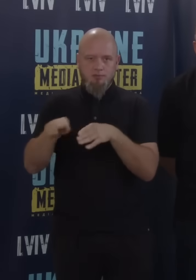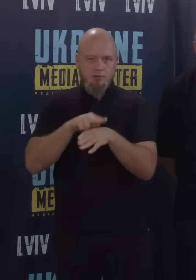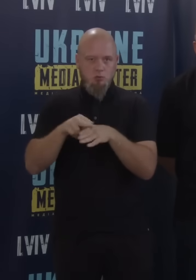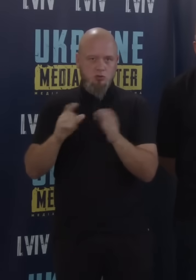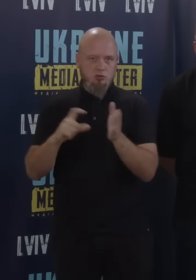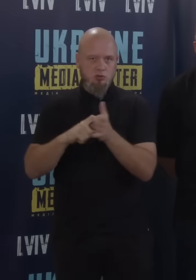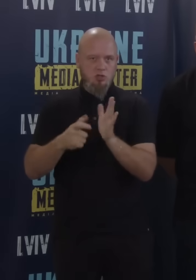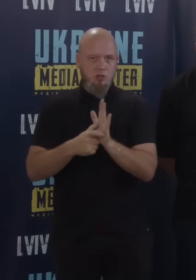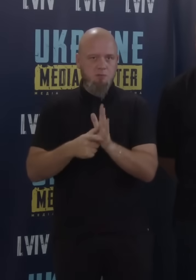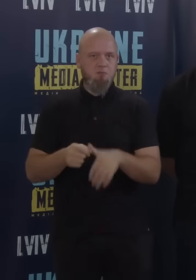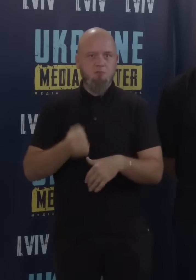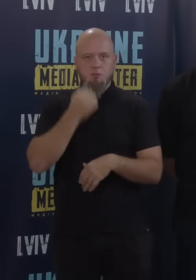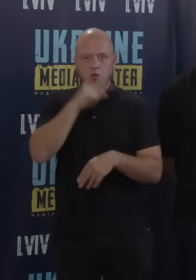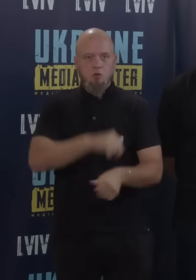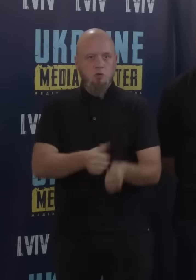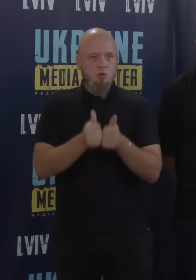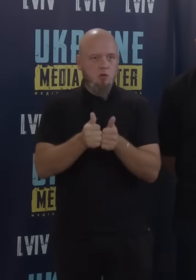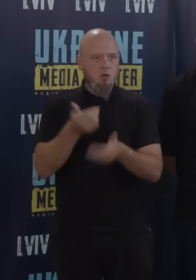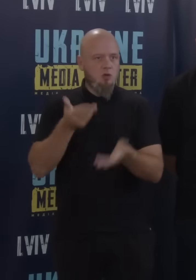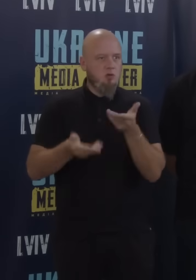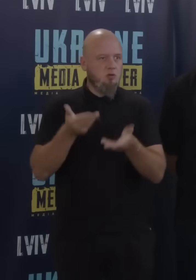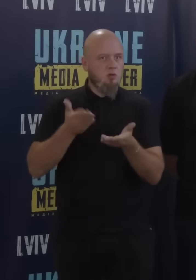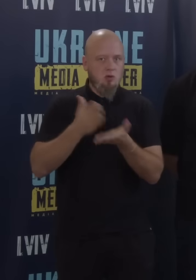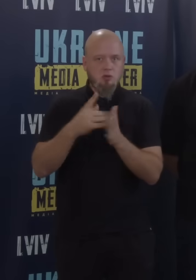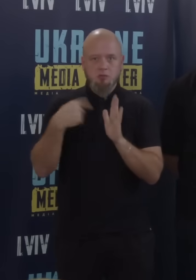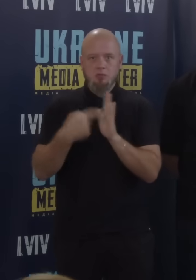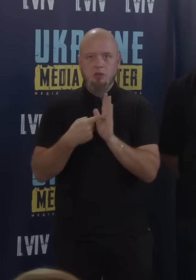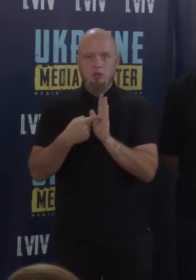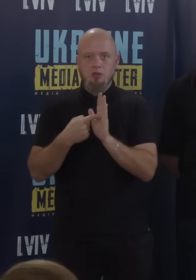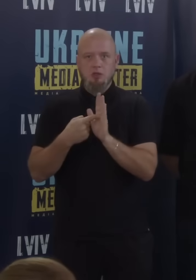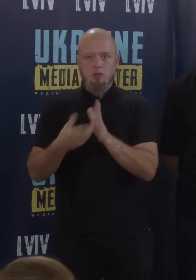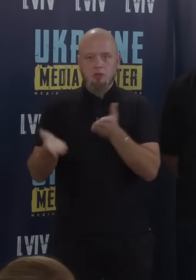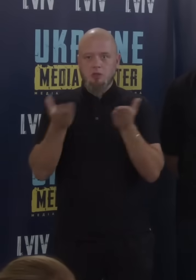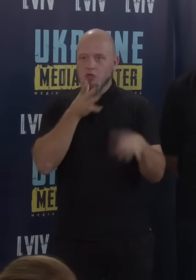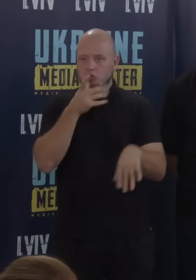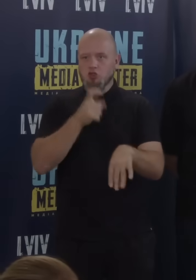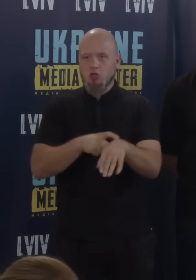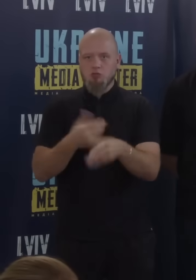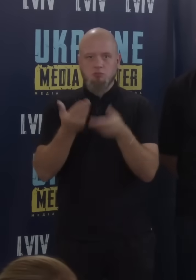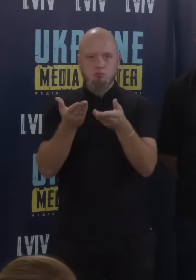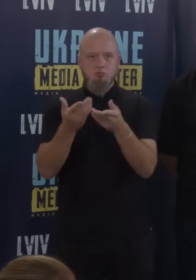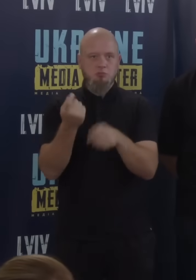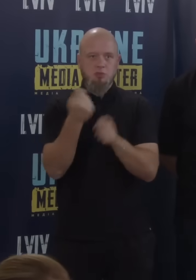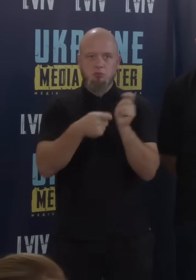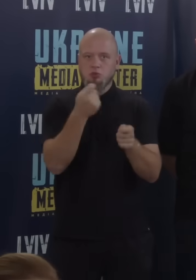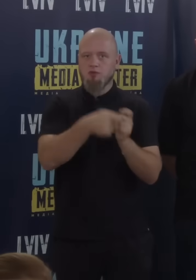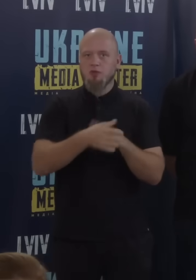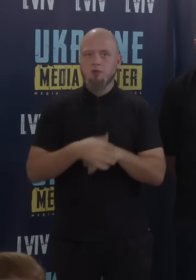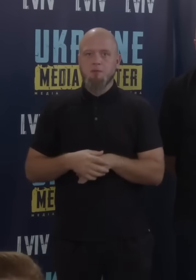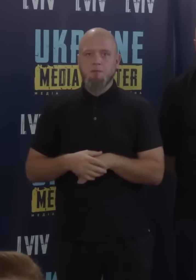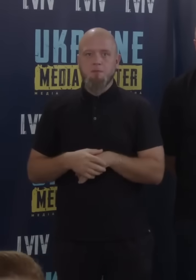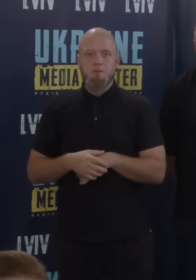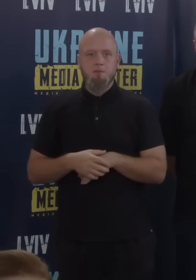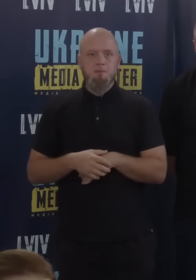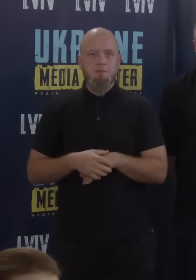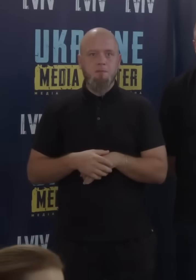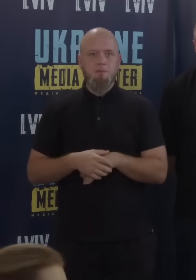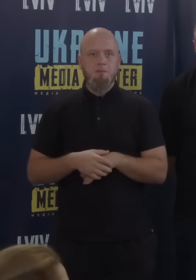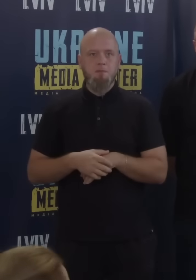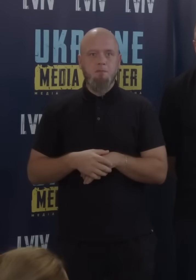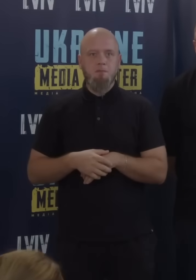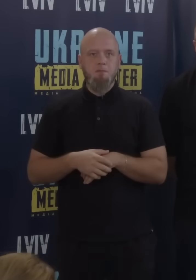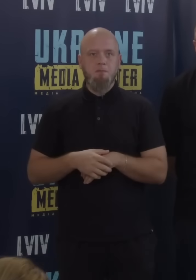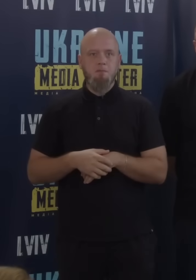житла. Дякую. Колеги, якщо є запитання, є якраз час їх поставити.